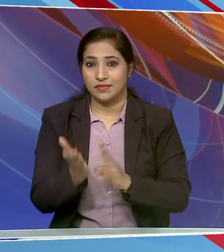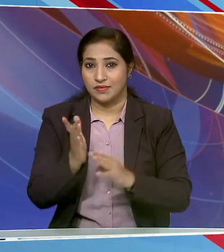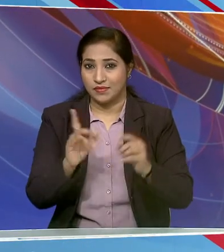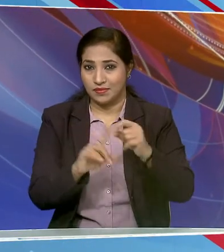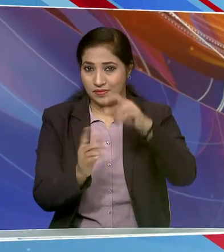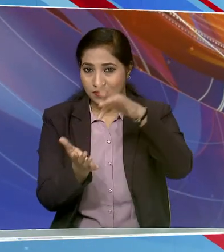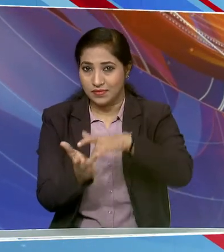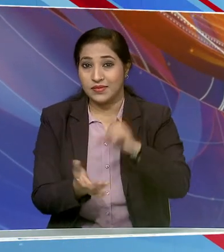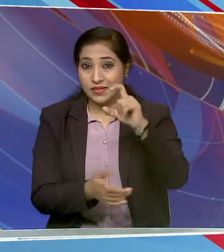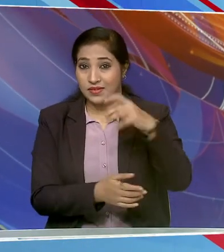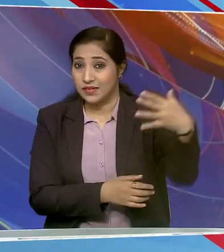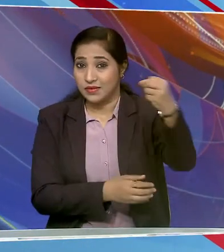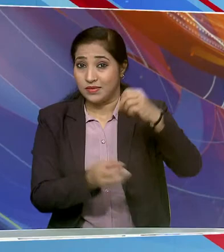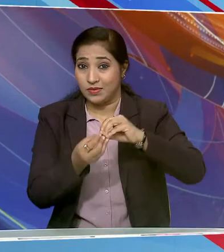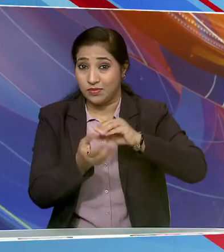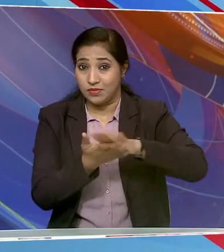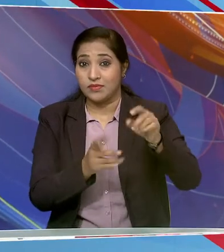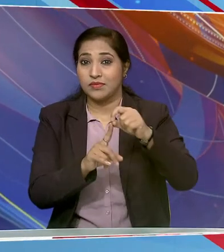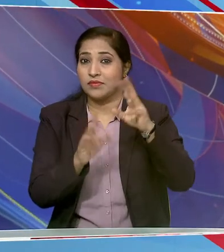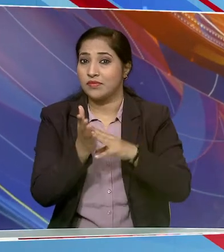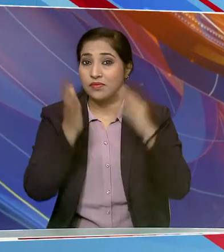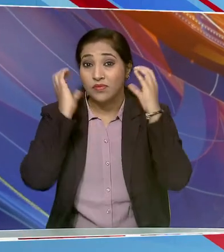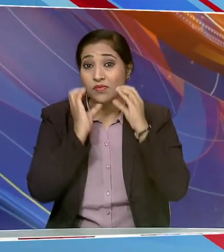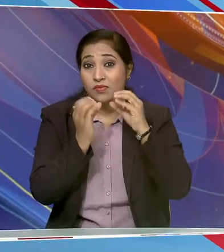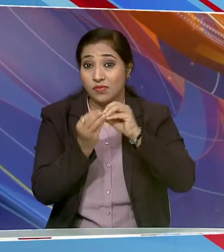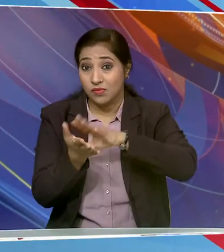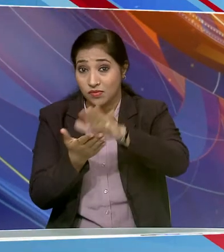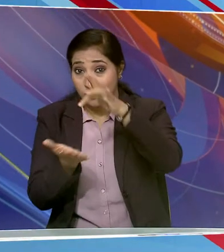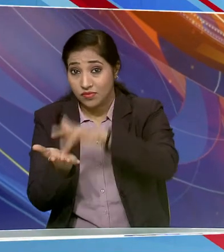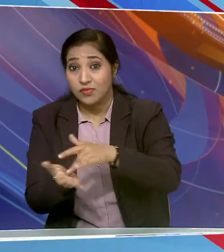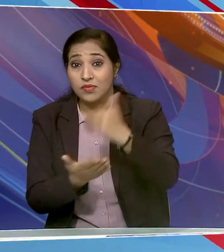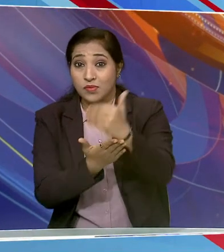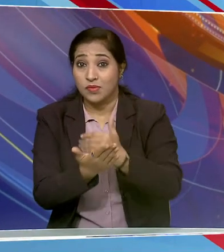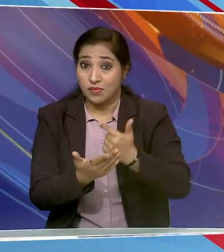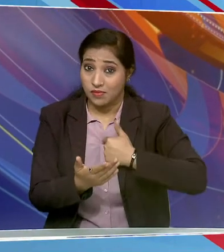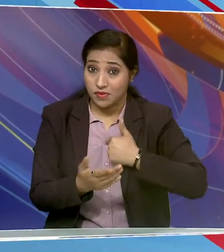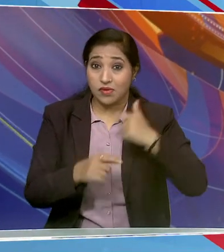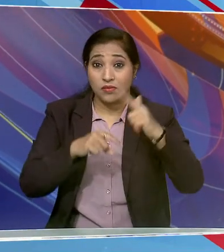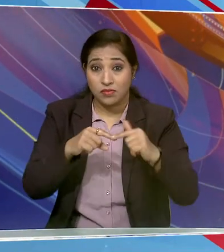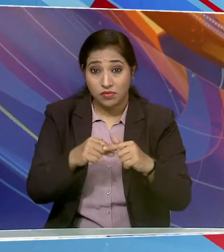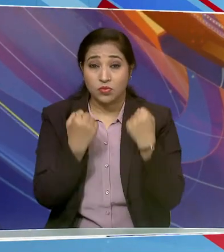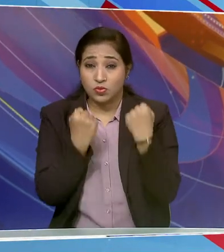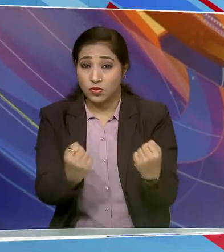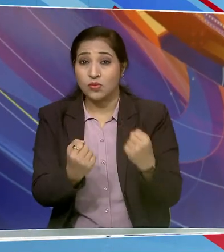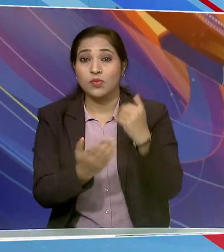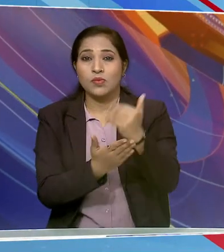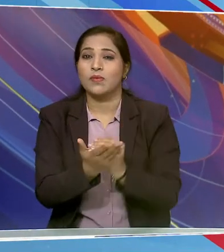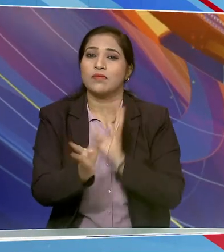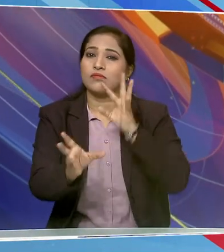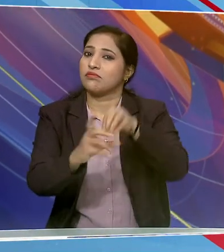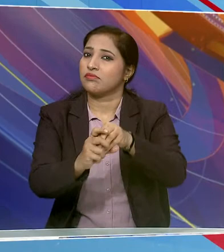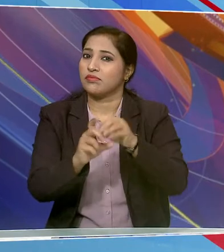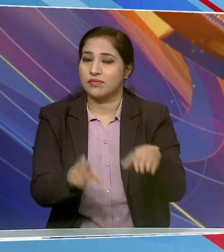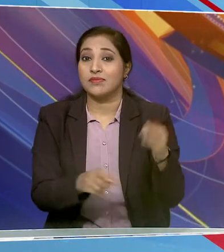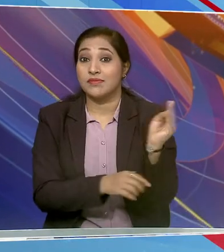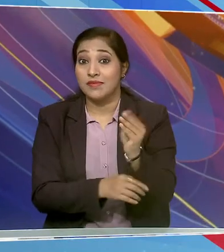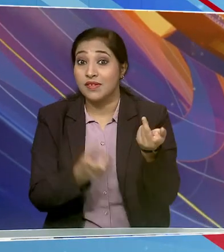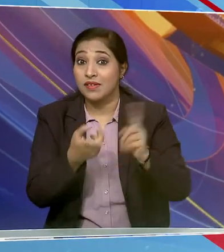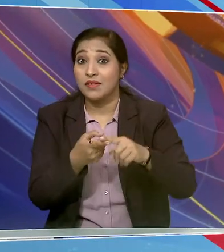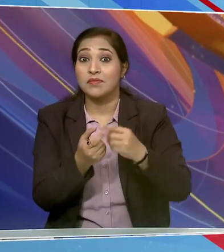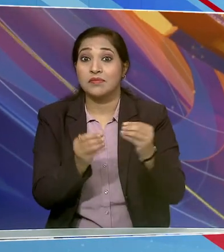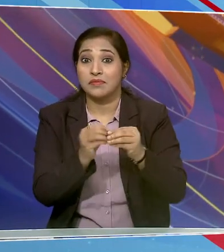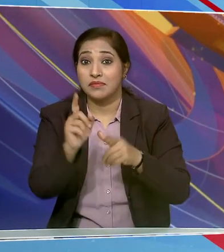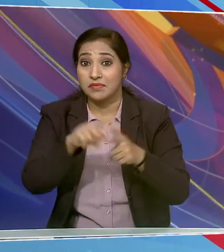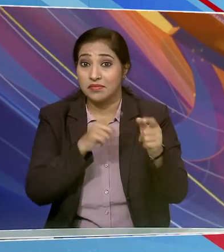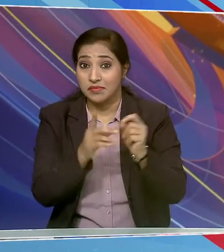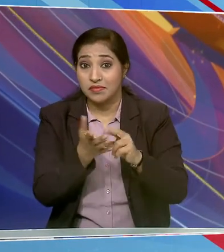मध्य प्रदेश की राजधानी भोपाल में प्रधानमंत्री नरेंद्र मोदी ने भोपाल में आयोजित मेरा बूथ सबसे मजबूत कार्यक्रम में हिस्सा लिया। इस दौरान उनके साथ बीजेपी